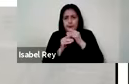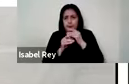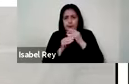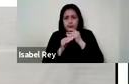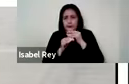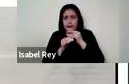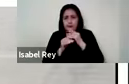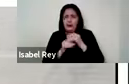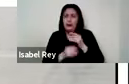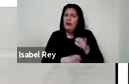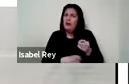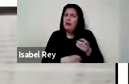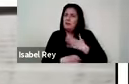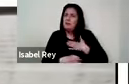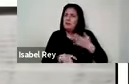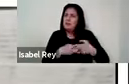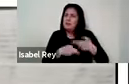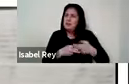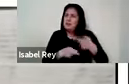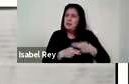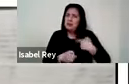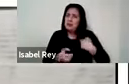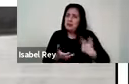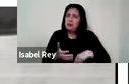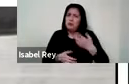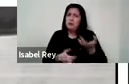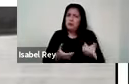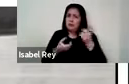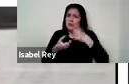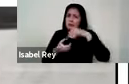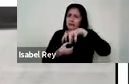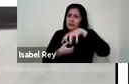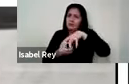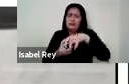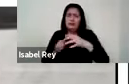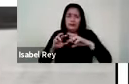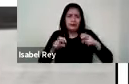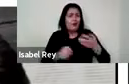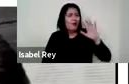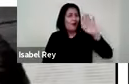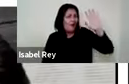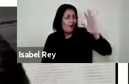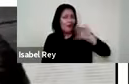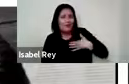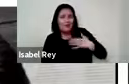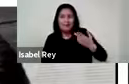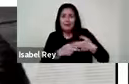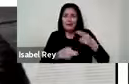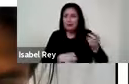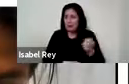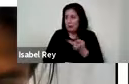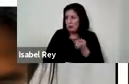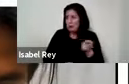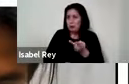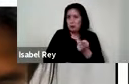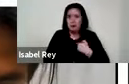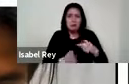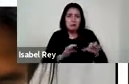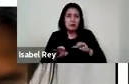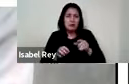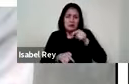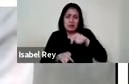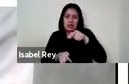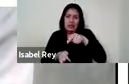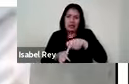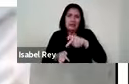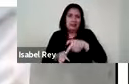Mi nombre es Henry, soy miembro del Centro de Investigación. Hola, mi nombre es David. Yo y mi compañero hemos creado este prototipo.